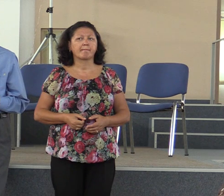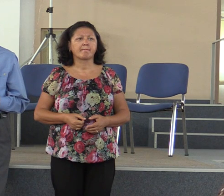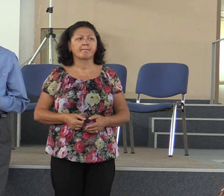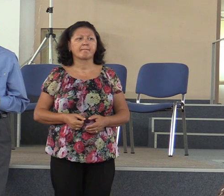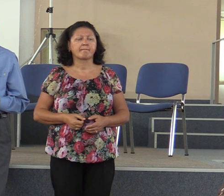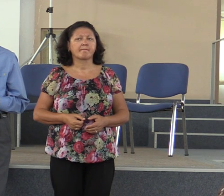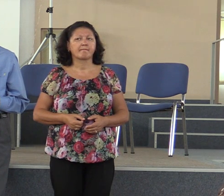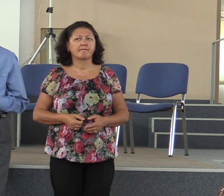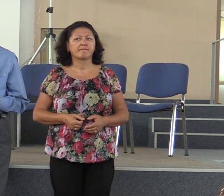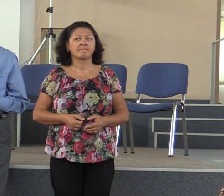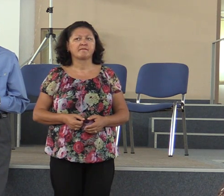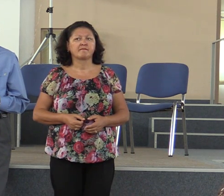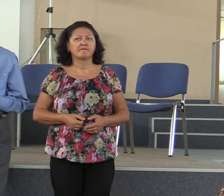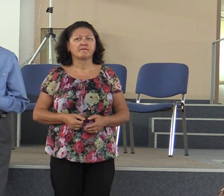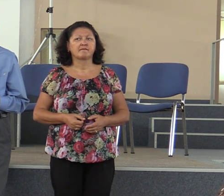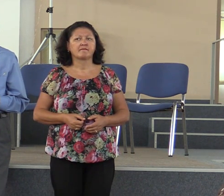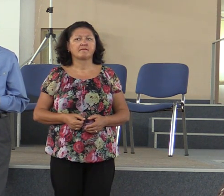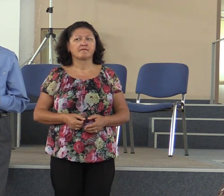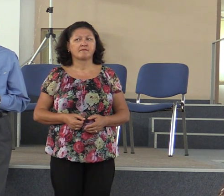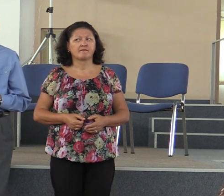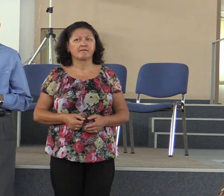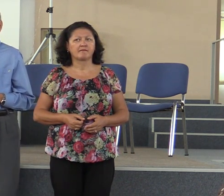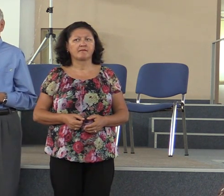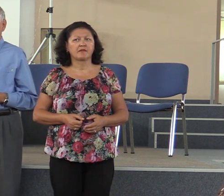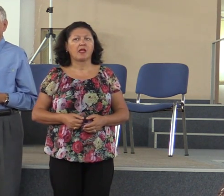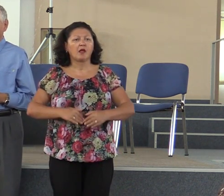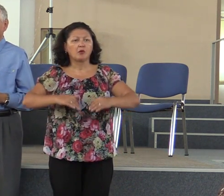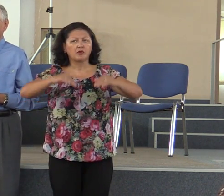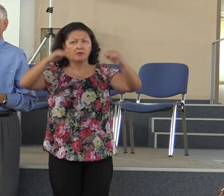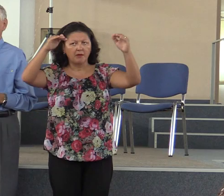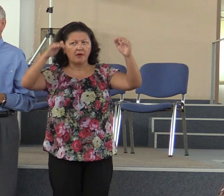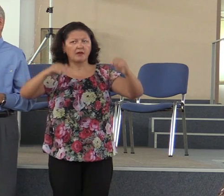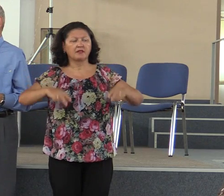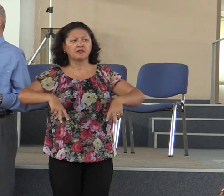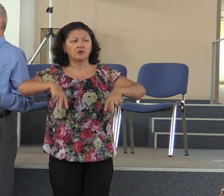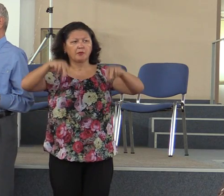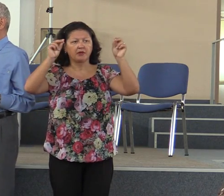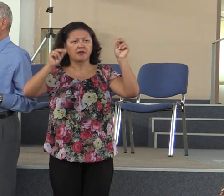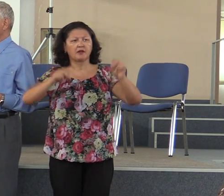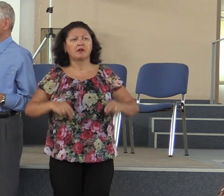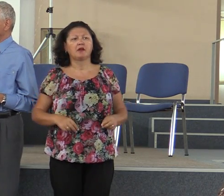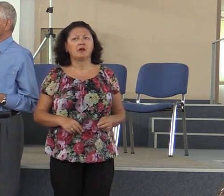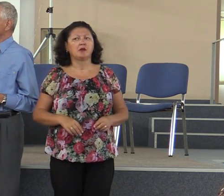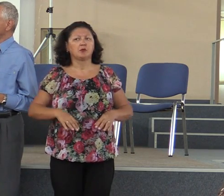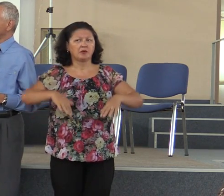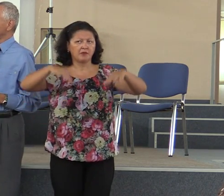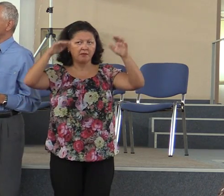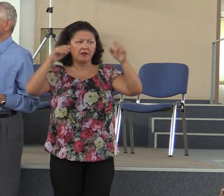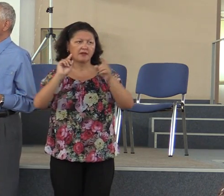revelation, the greater the transformation. Cu cât mai mare este descoperirea, cu atât mai mare este transformarea.